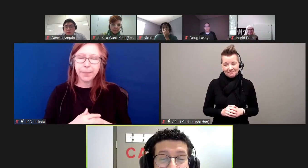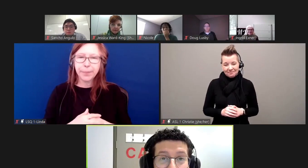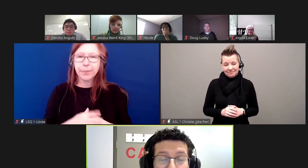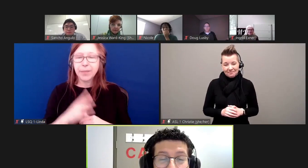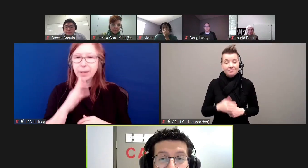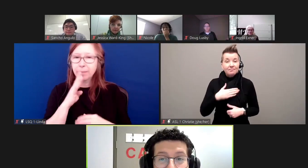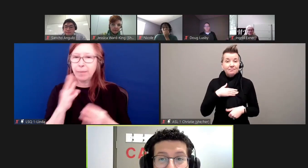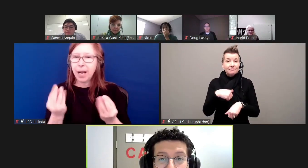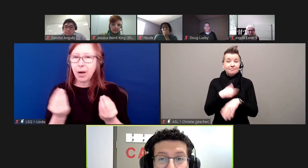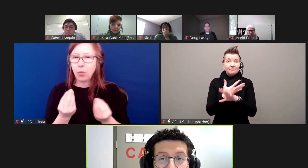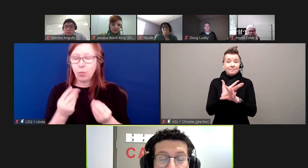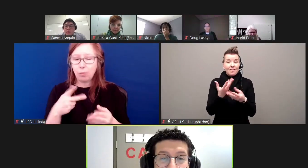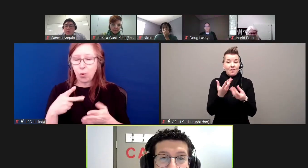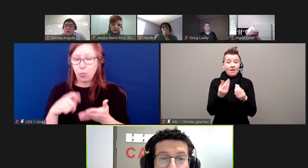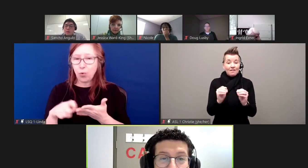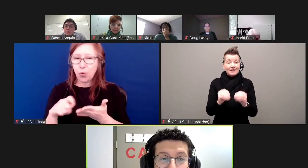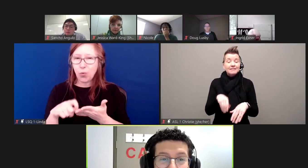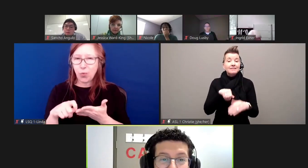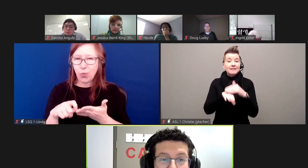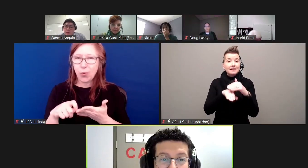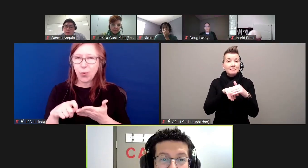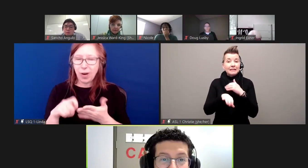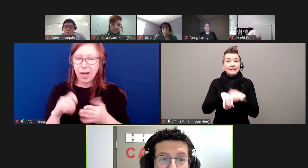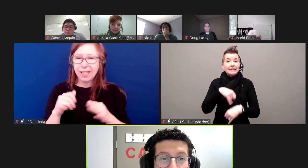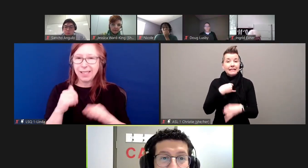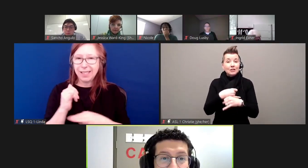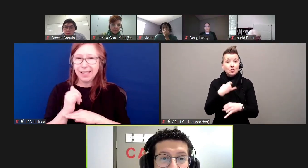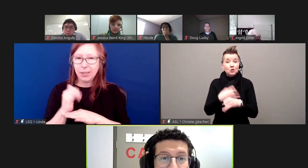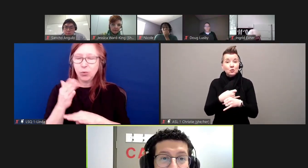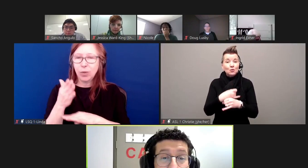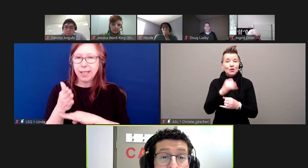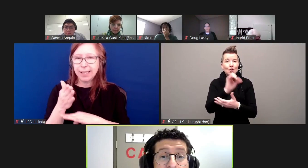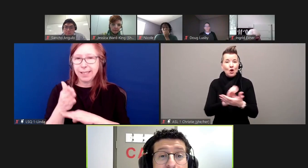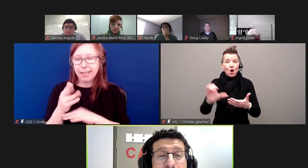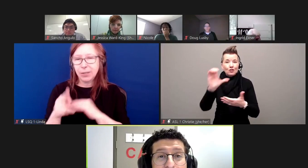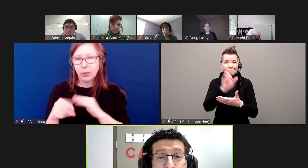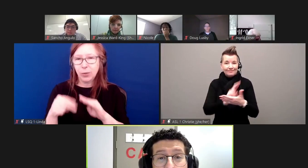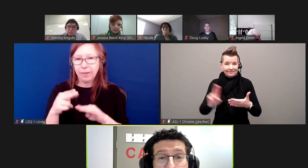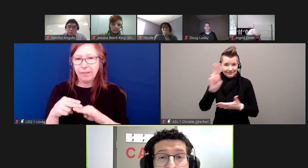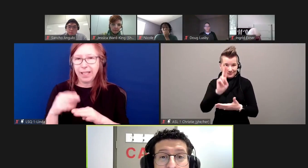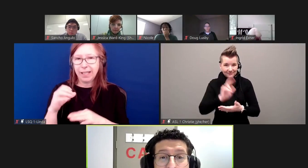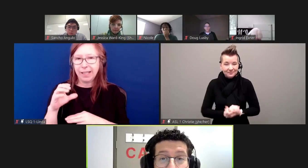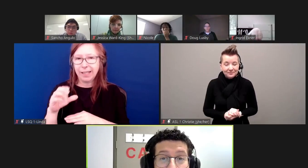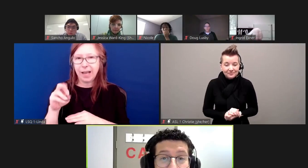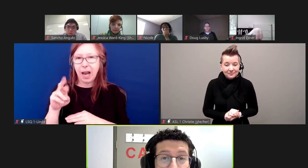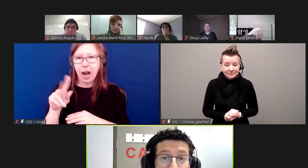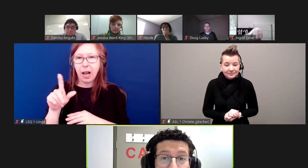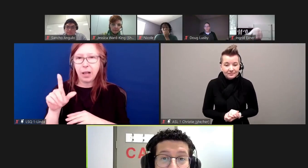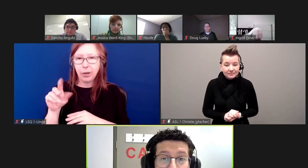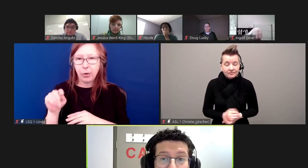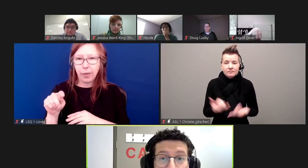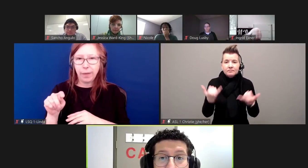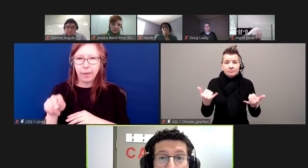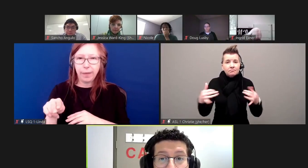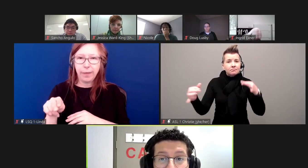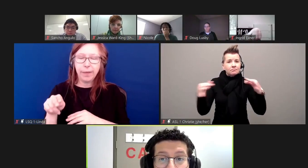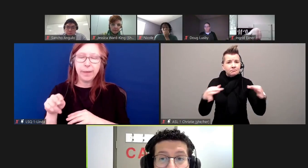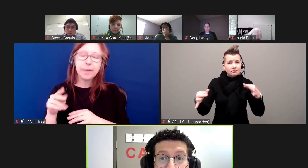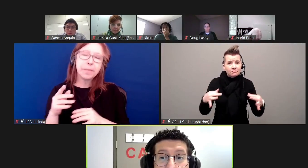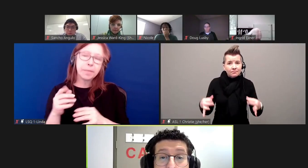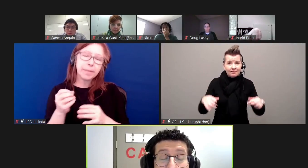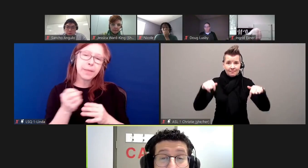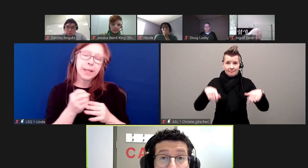parle aujourd'hui de mon bureau à l'Institut de l'accessibilité de l'Université Carleton. Nous avons quelques points